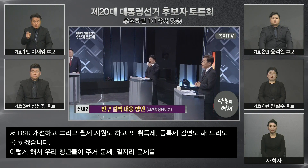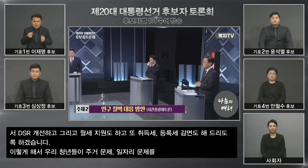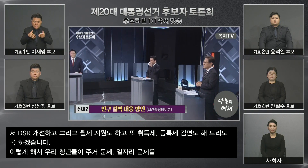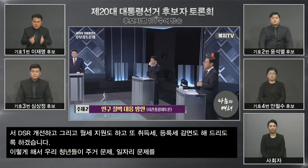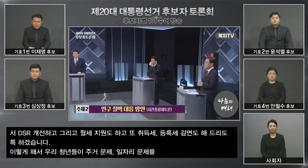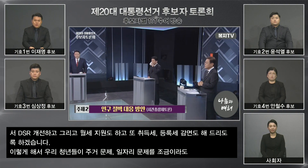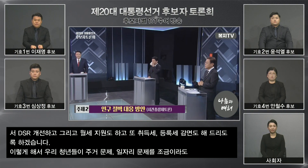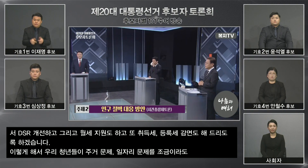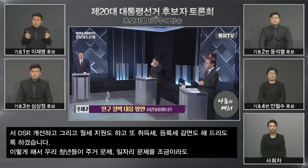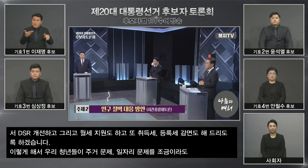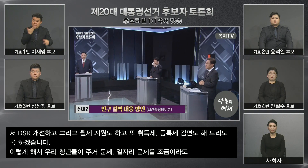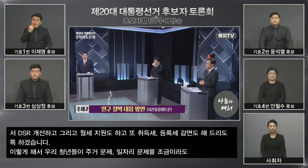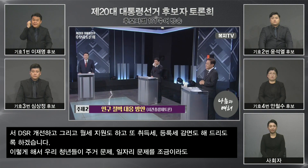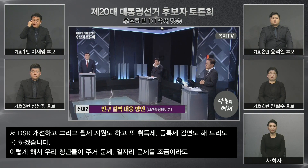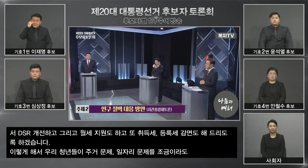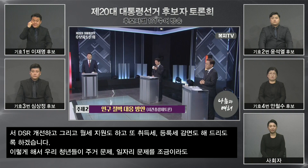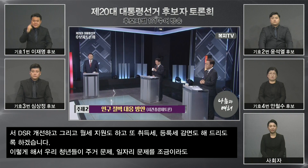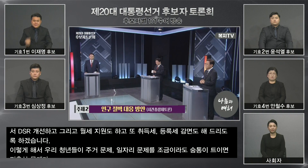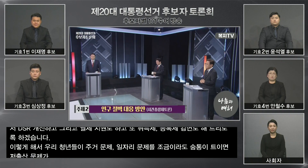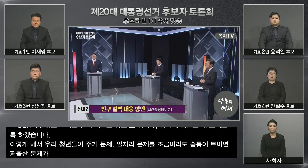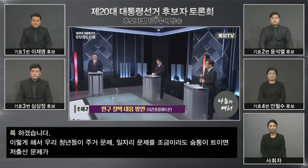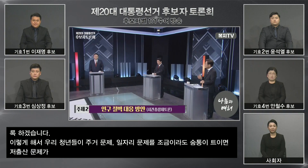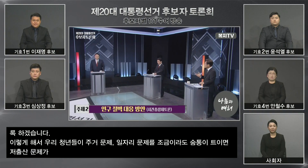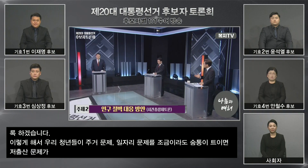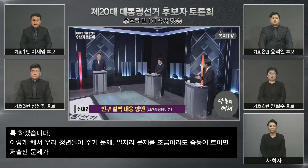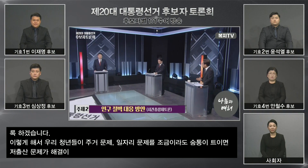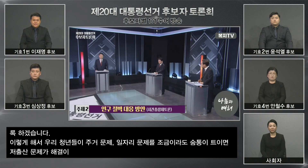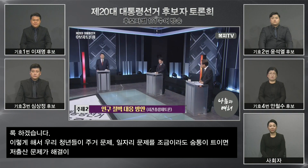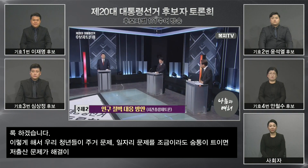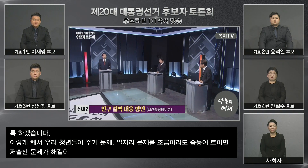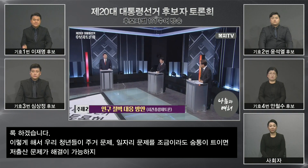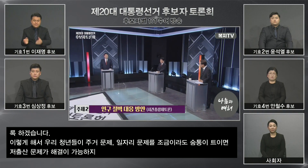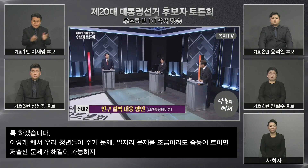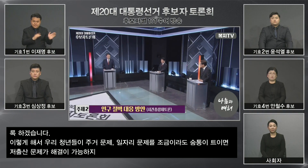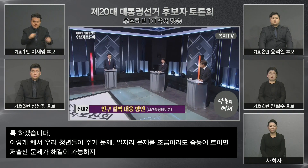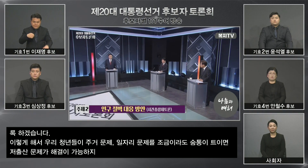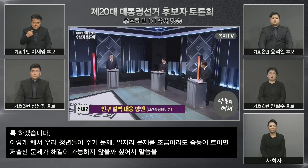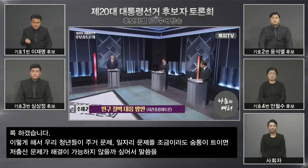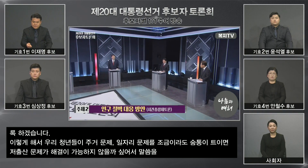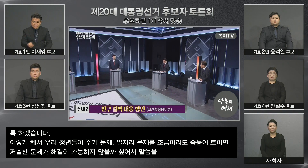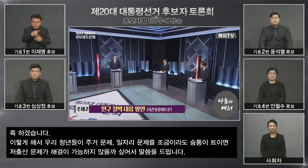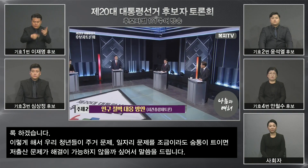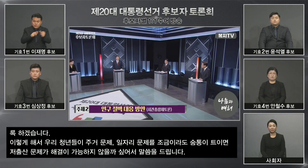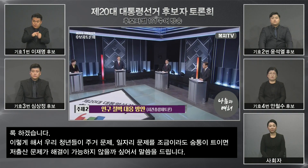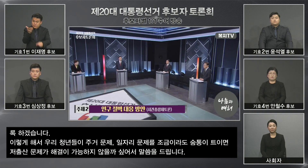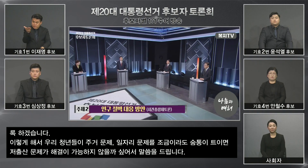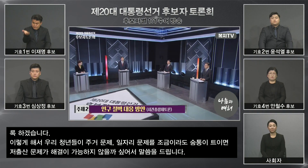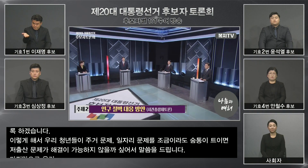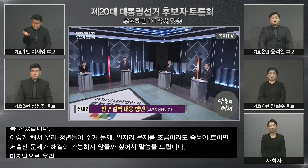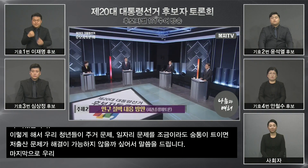해결이 가능하지 않을까 싶어서 말씀드립니다. 마지막으로 우리 윤석열 후보님,